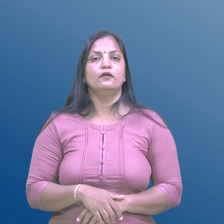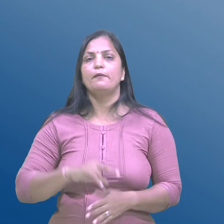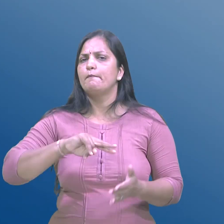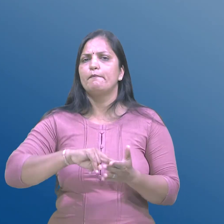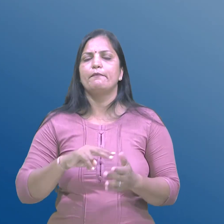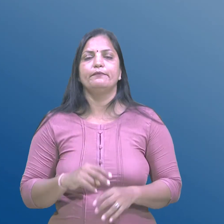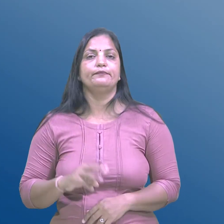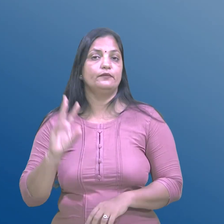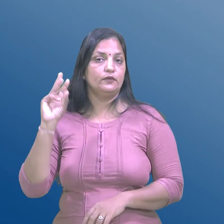ત્રીજું,